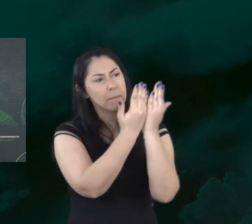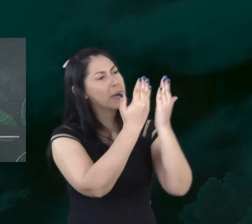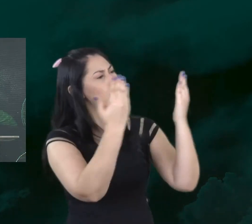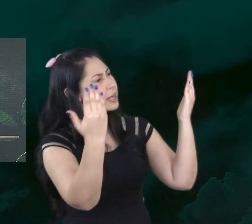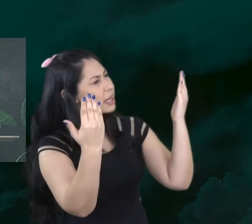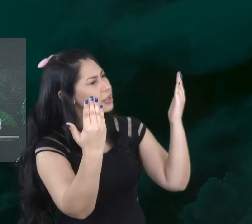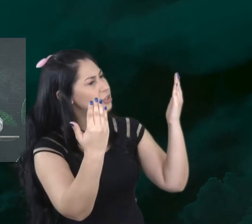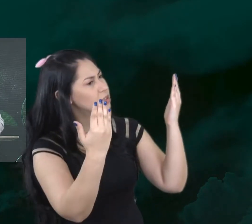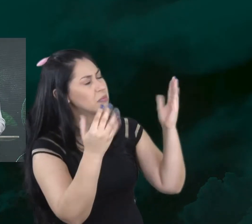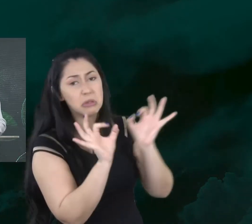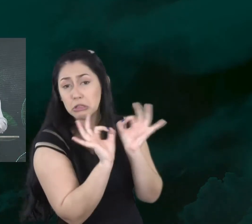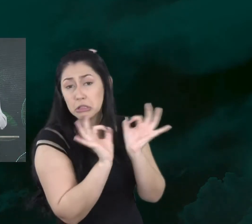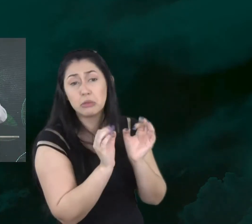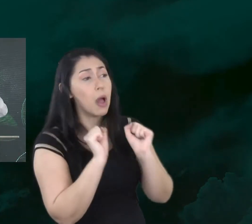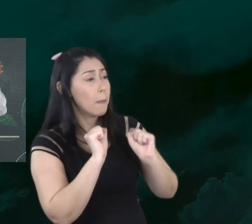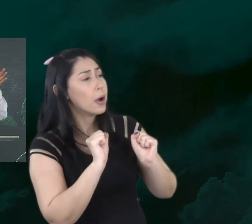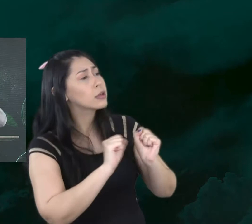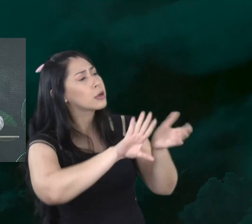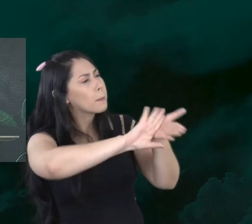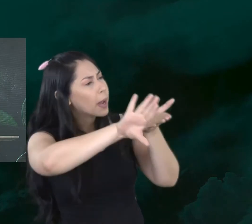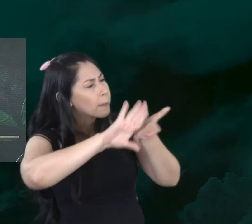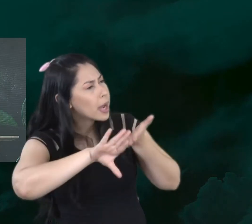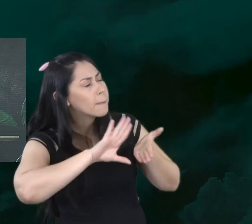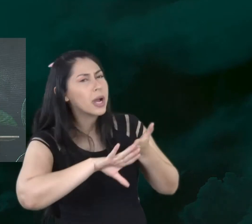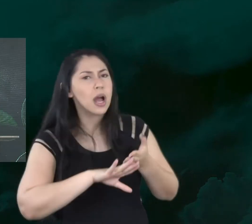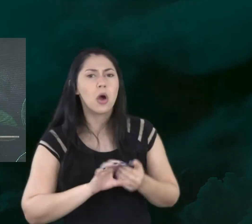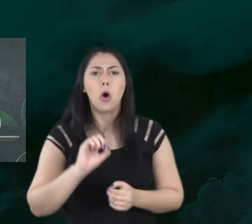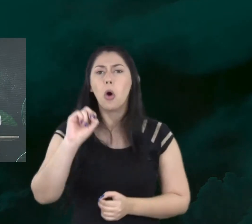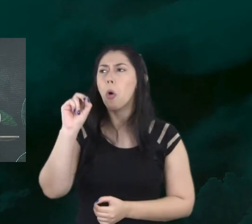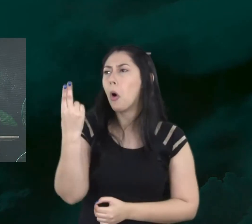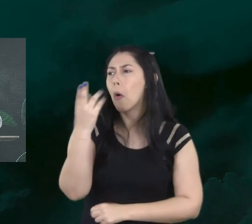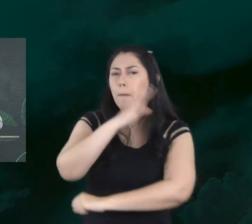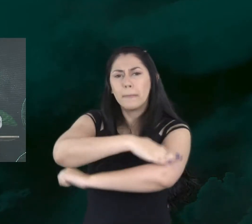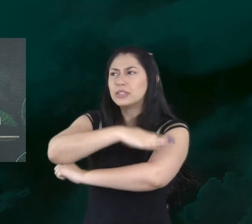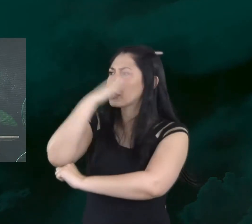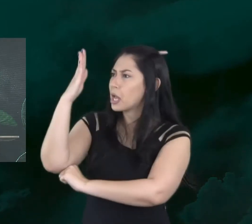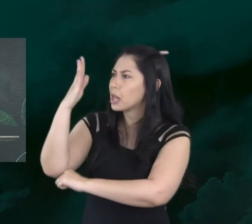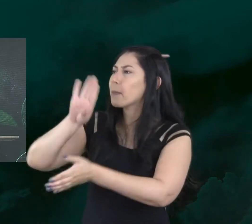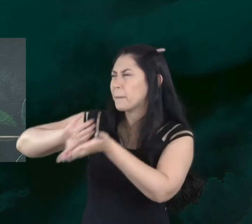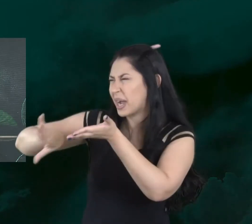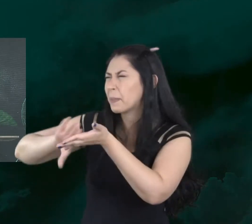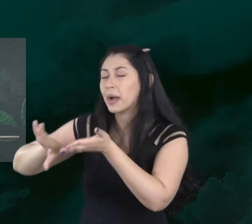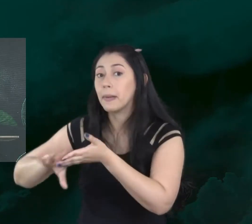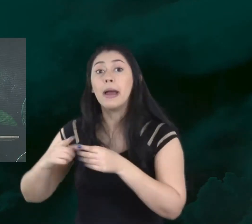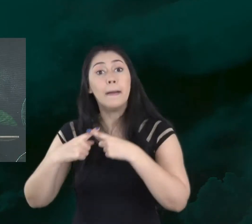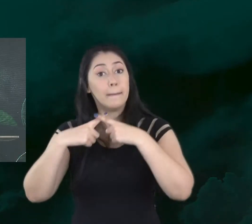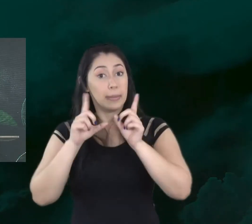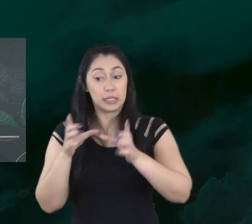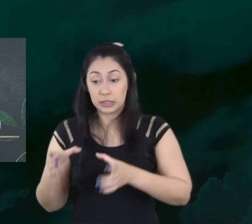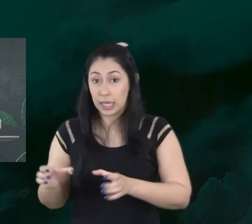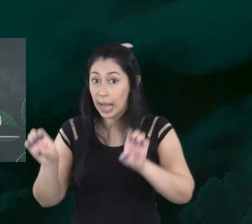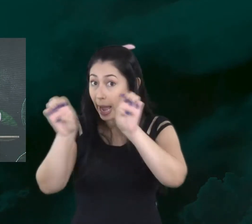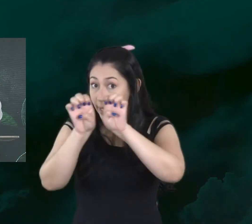alvenaria, você pode tirar uma janela aqui, um caixilho, uma porta, mas você não pode mexer na estrutura, a não ser